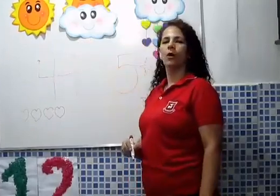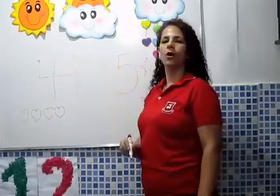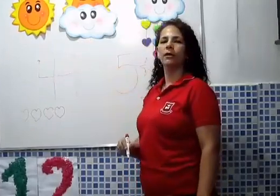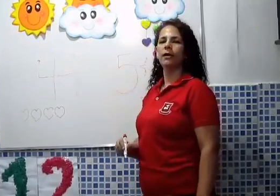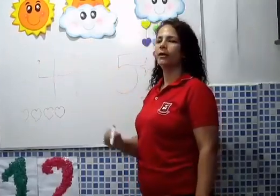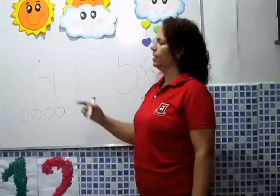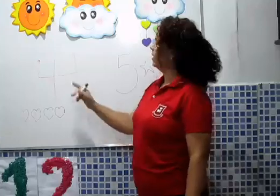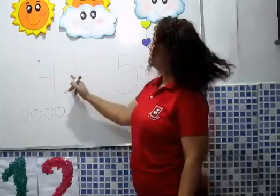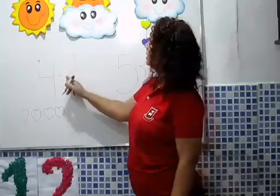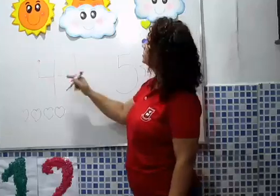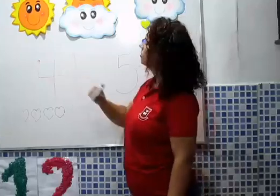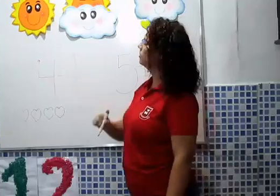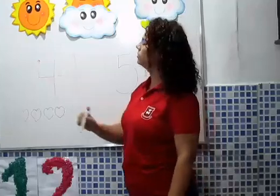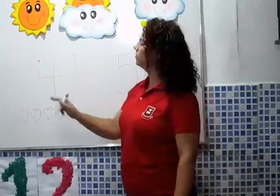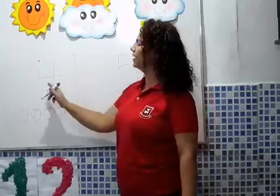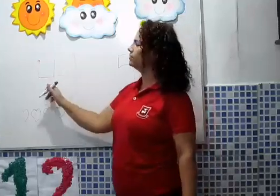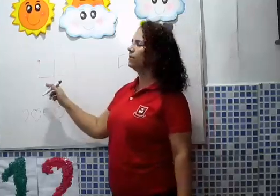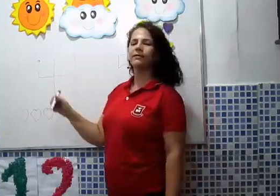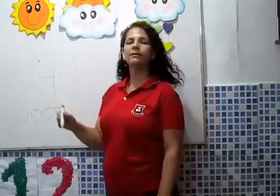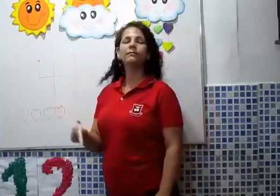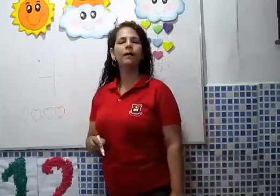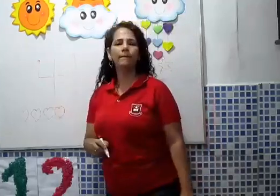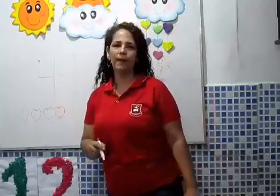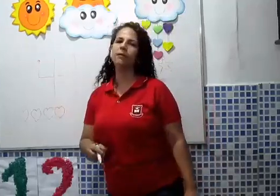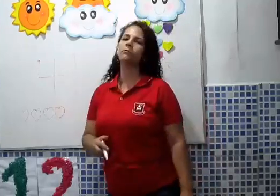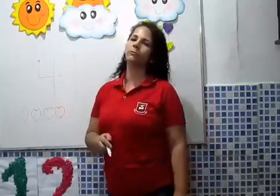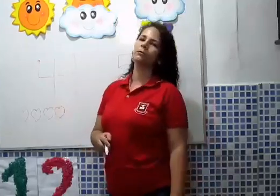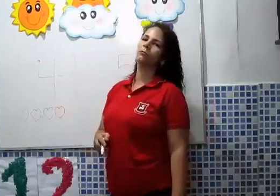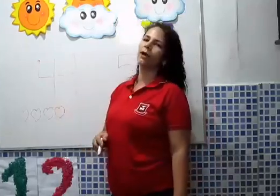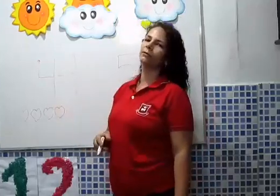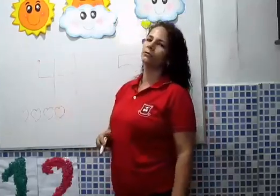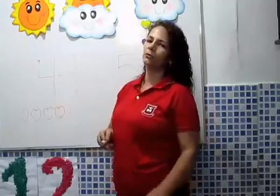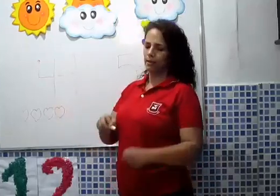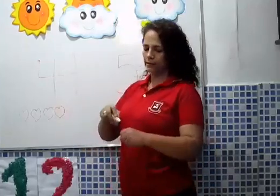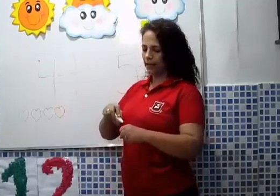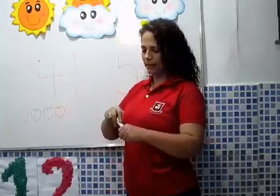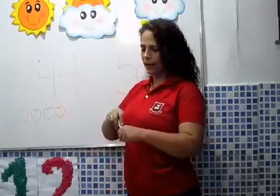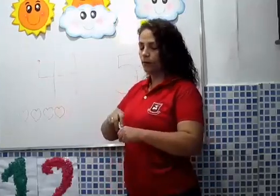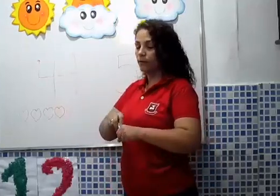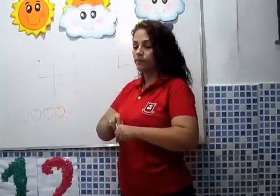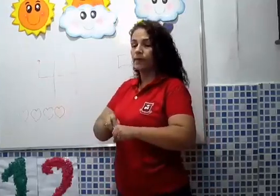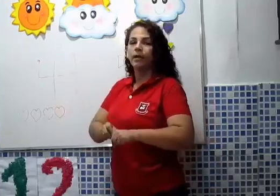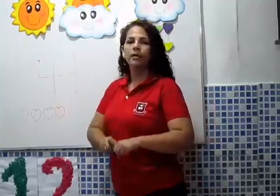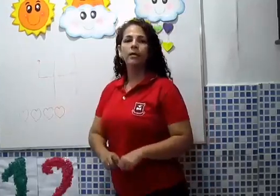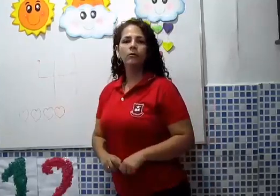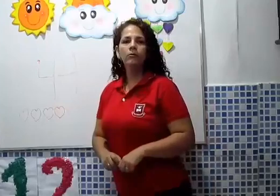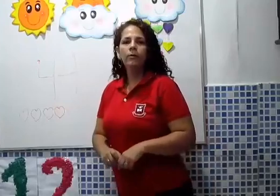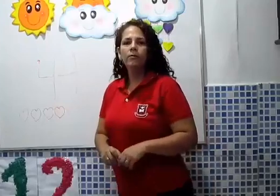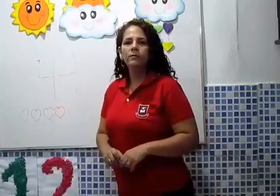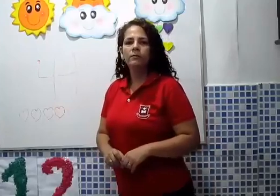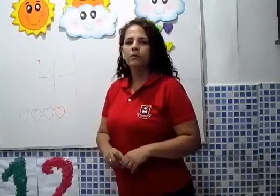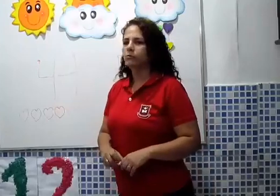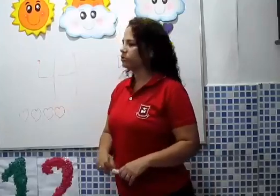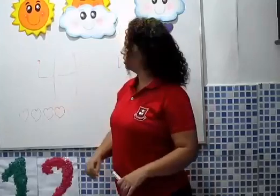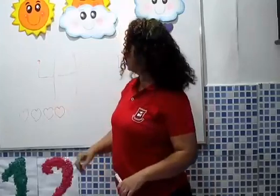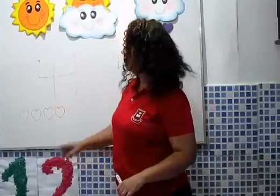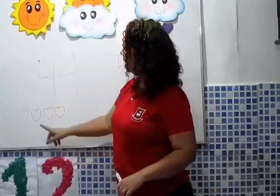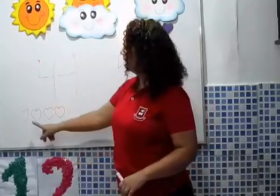ok? Esse é o número 4 e esse também é o número 4, tá legal? E o número 5, tia? Aqui